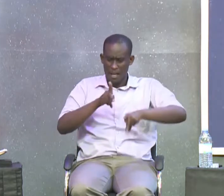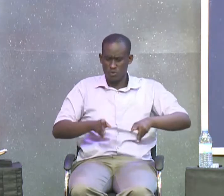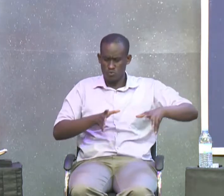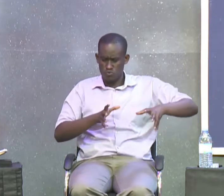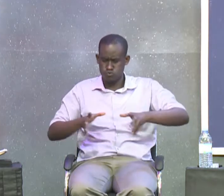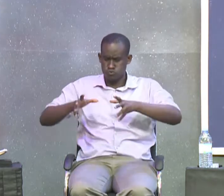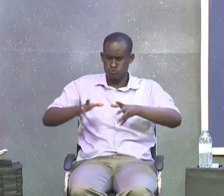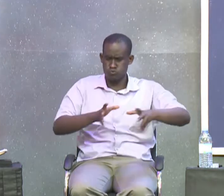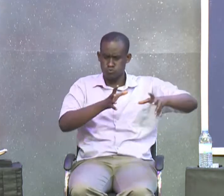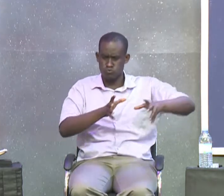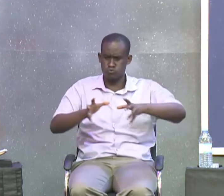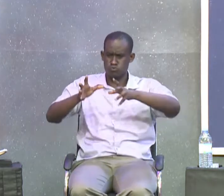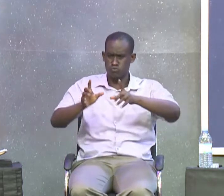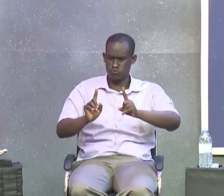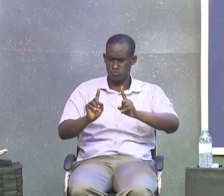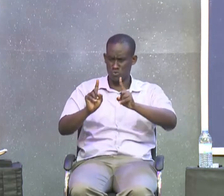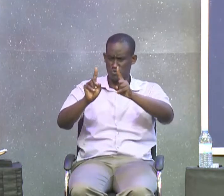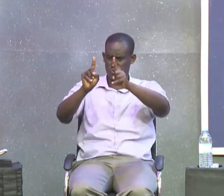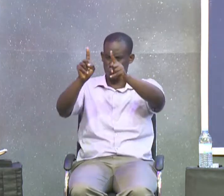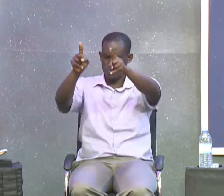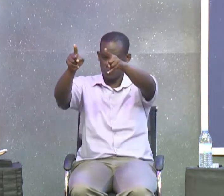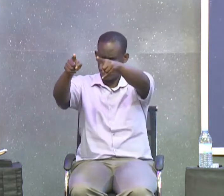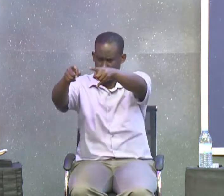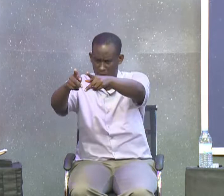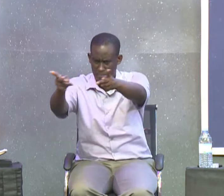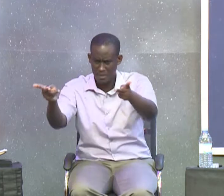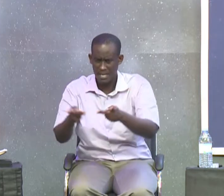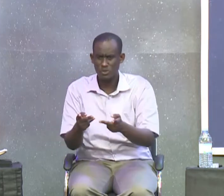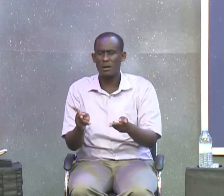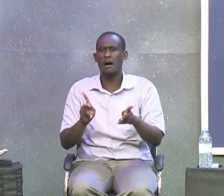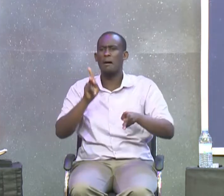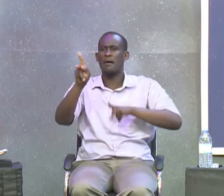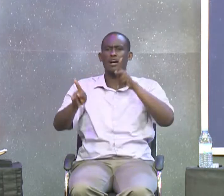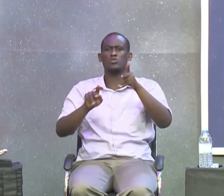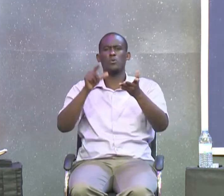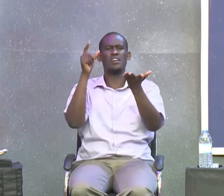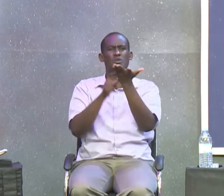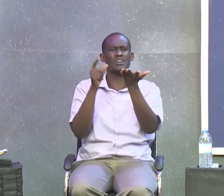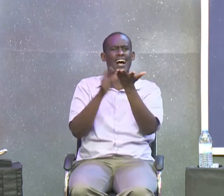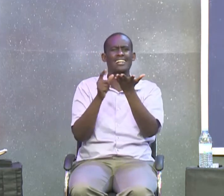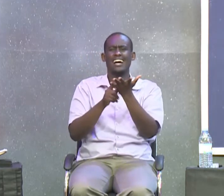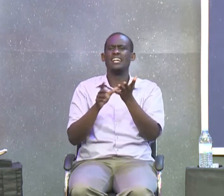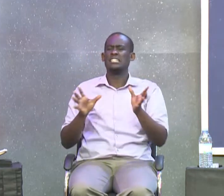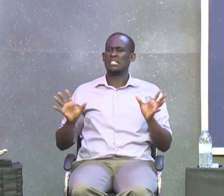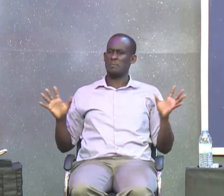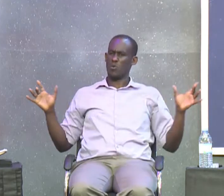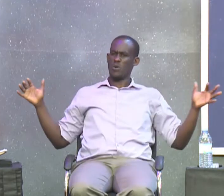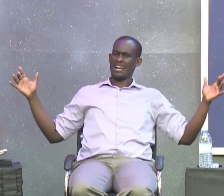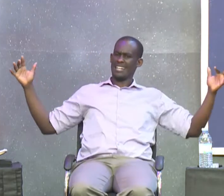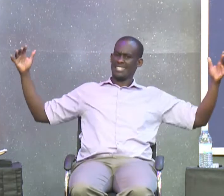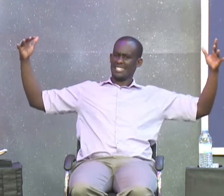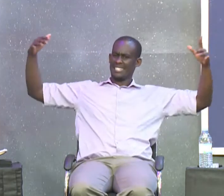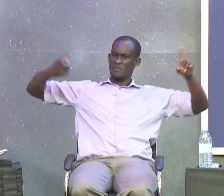eka nga tuli mu direction yemu nga bw'olaba abantu bonna abali mu Uganda nga baalinga abakuŋŋaanidde mu